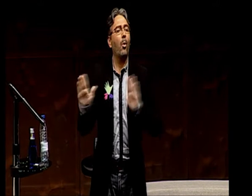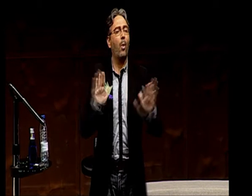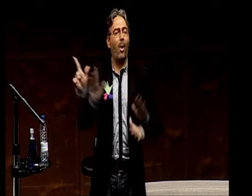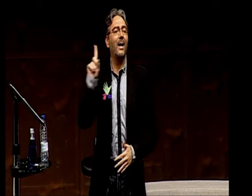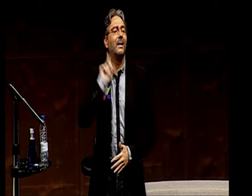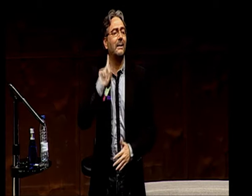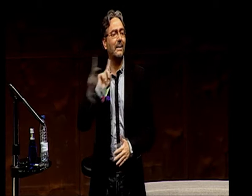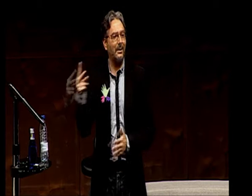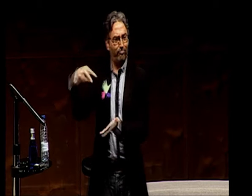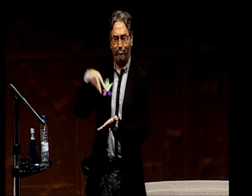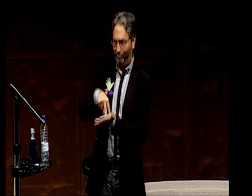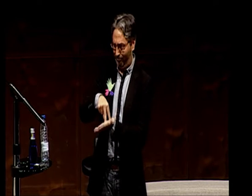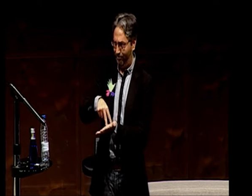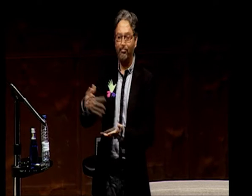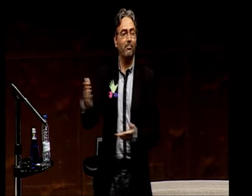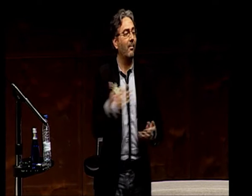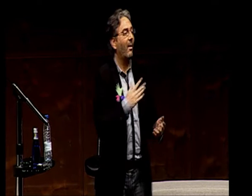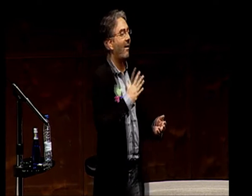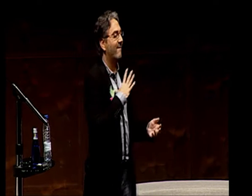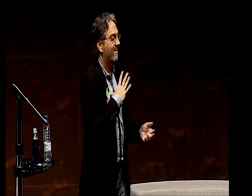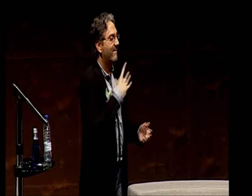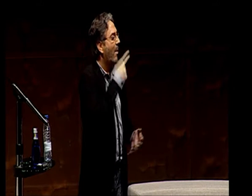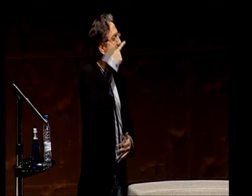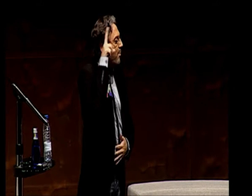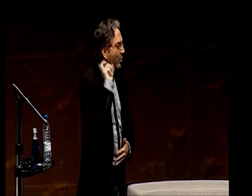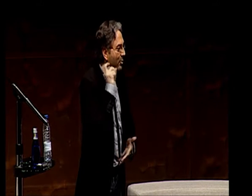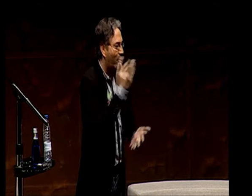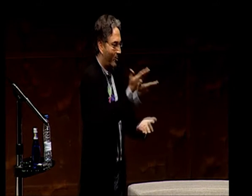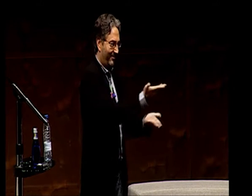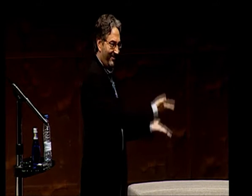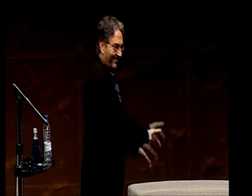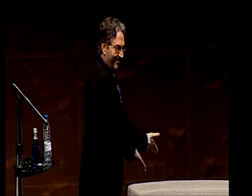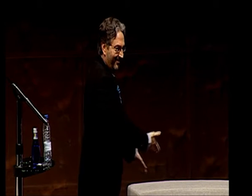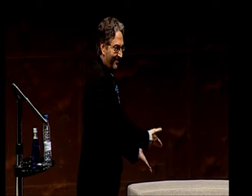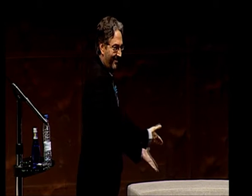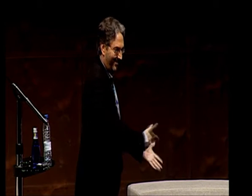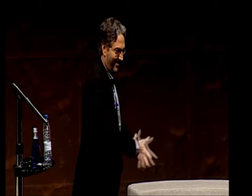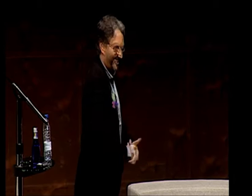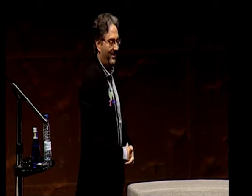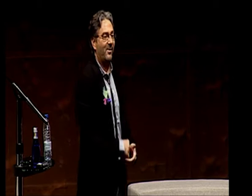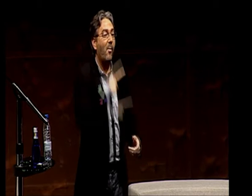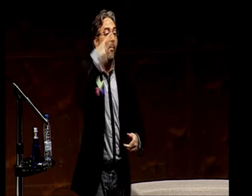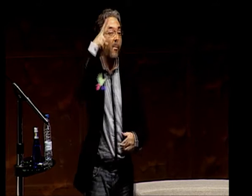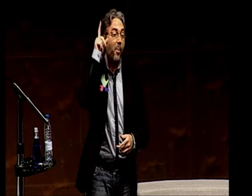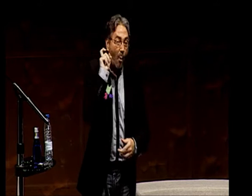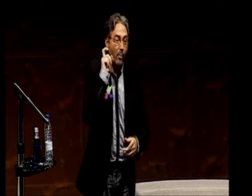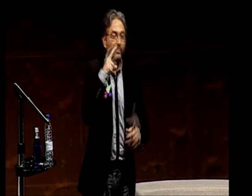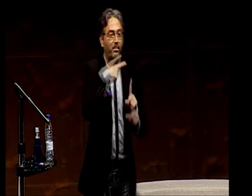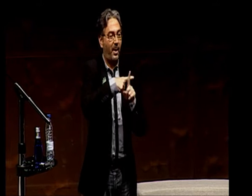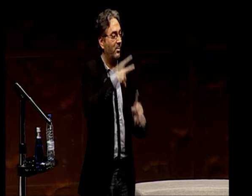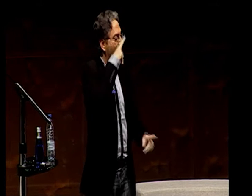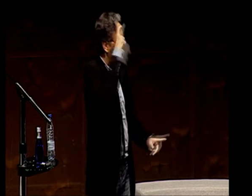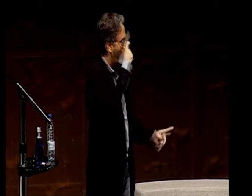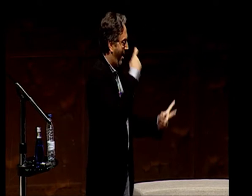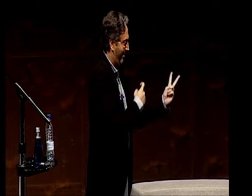preguntas luego Cristina que va a ser la moderadora va a ser un poco la que va a controlar este momento pero quiero antes de nada